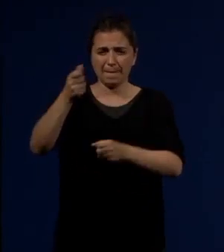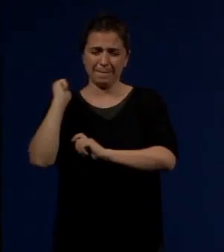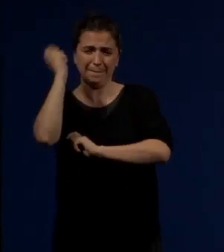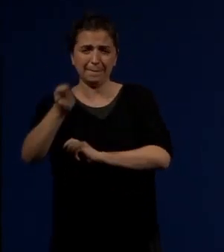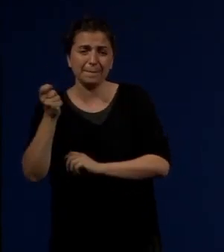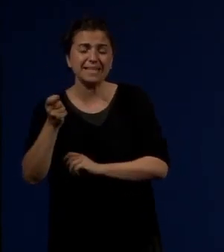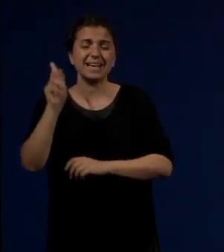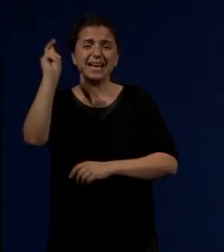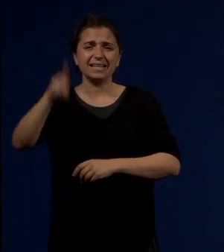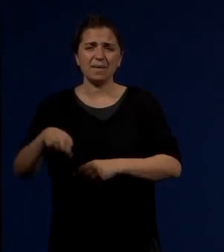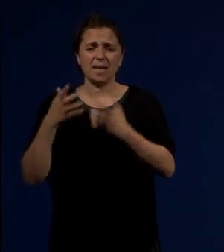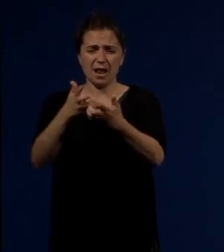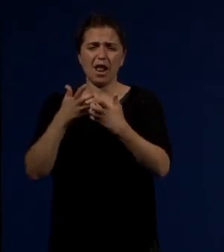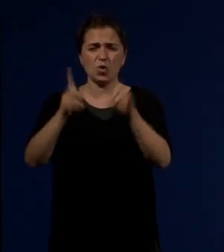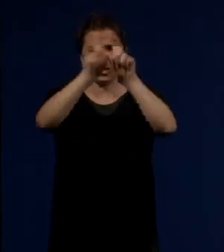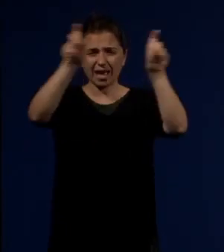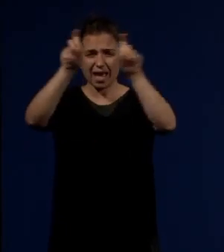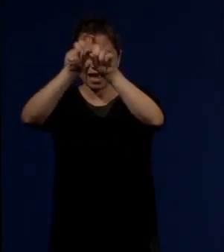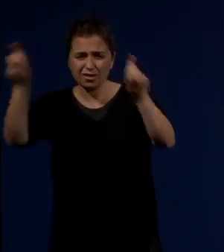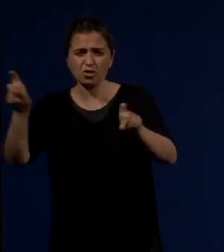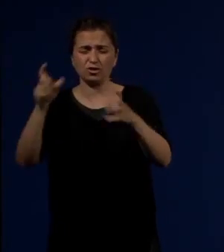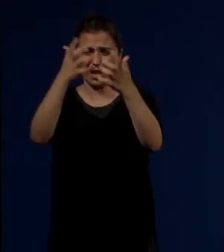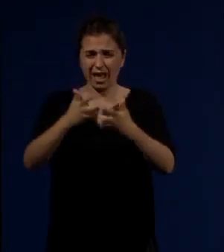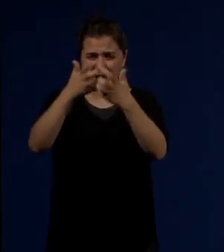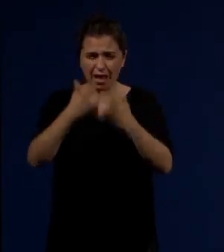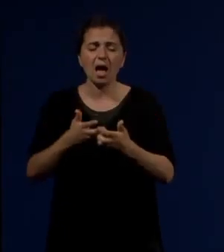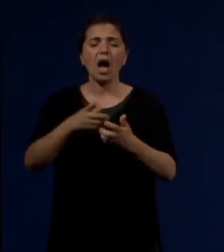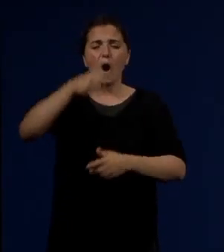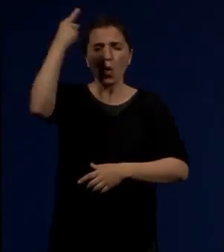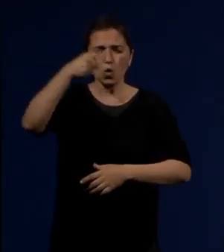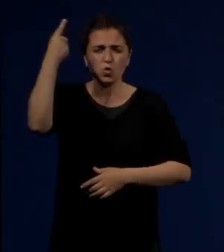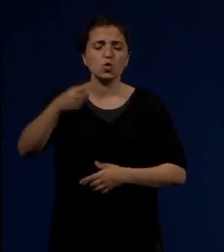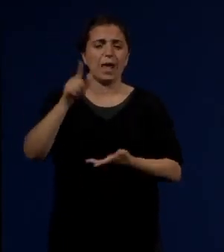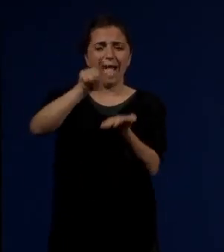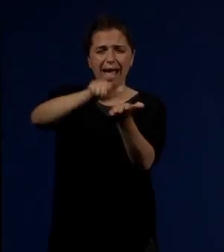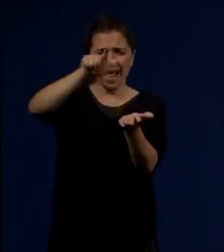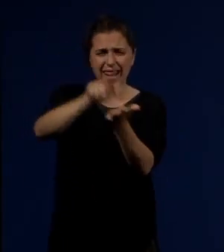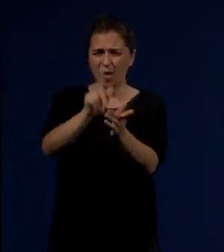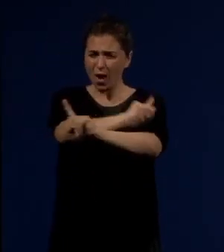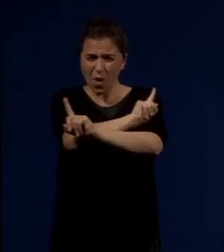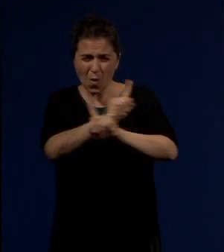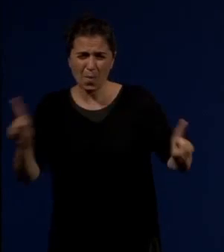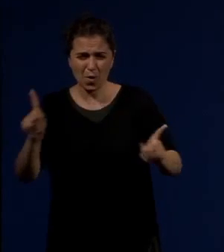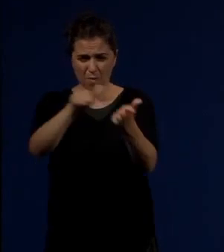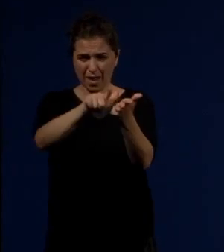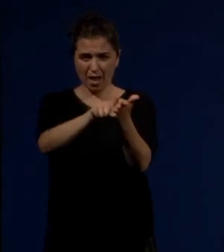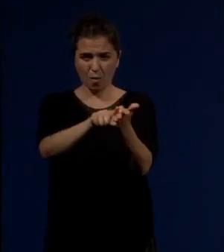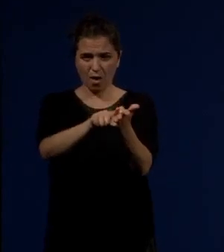Un país xusto loita pola súa industria, loita pola cultura, loita pola súa lingua. Non proíbe, non esconde a súa lingua.